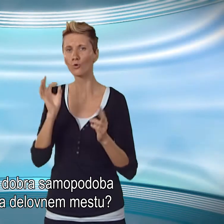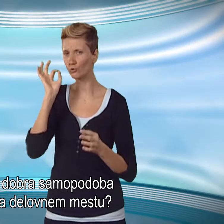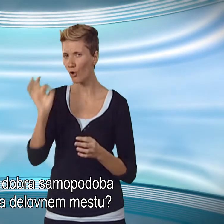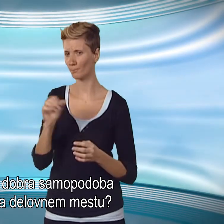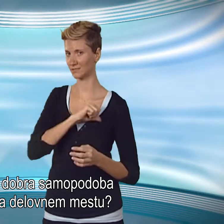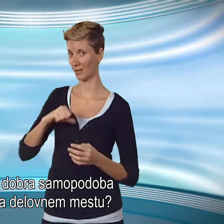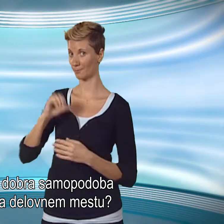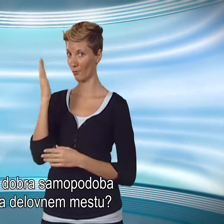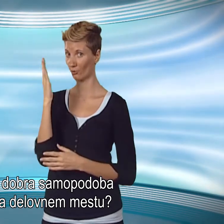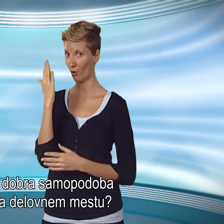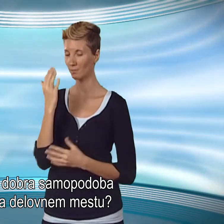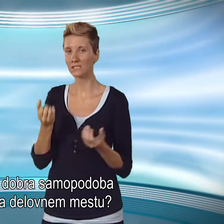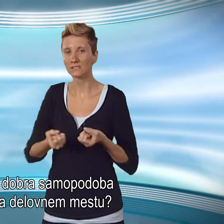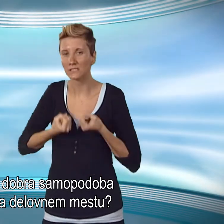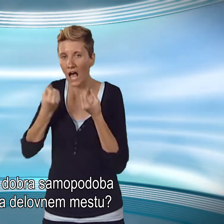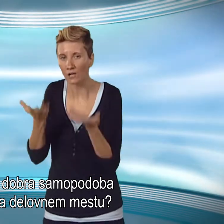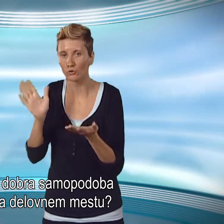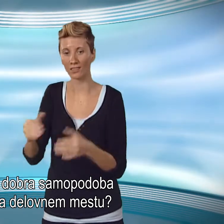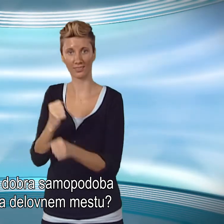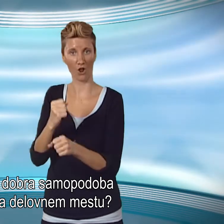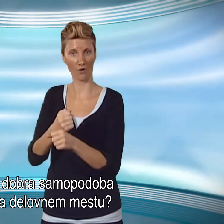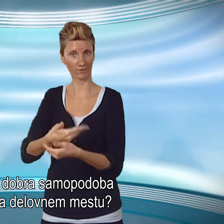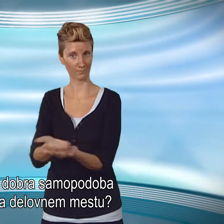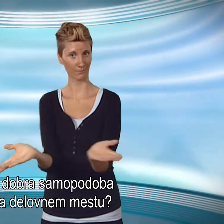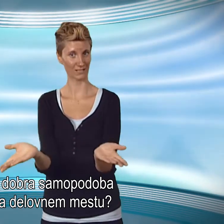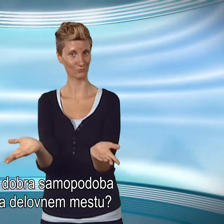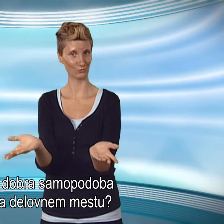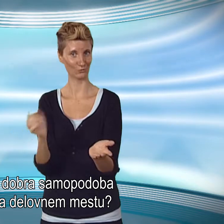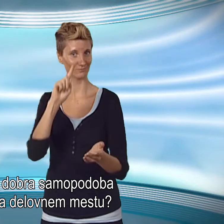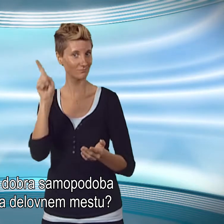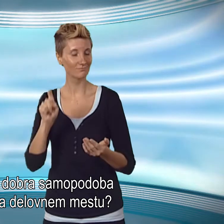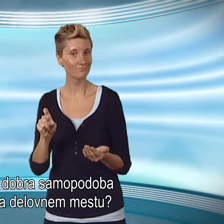Kako se dobra samopodoba izraža na delovnem mestu?